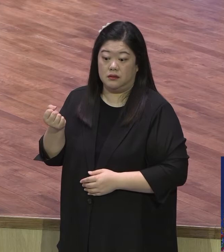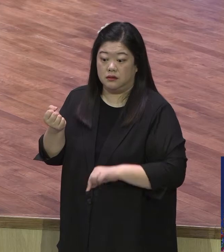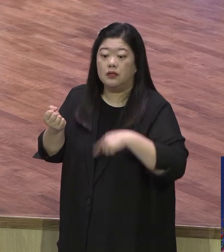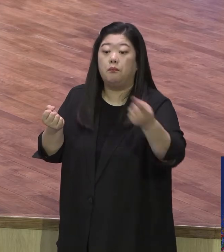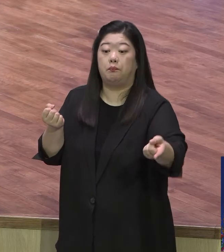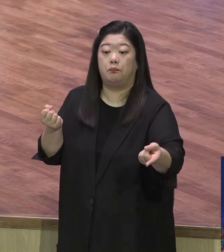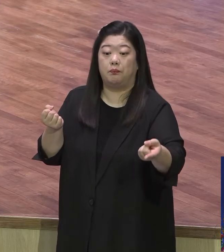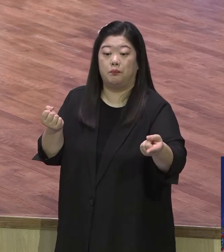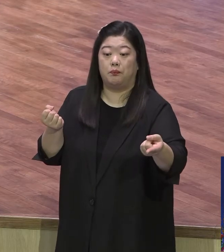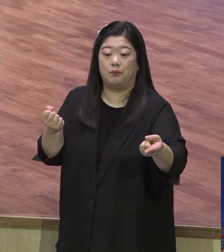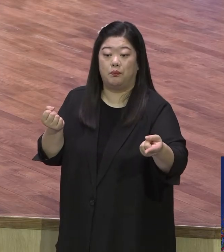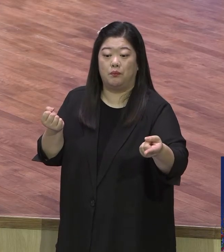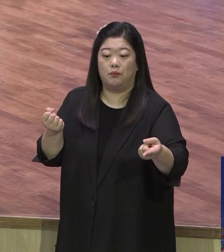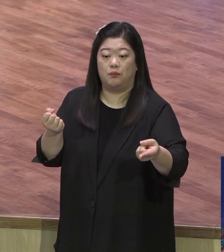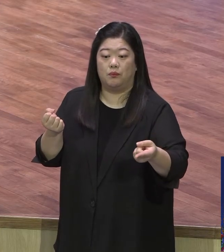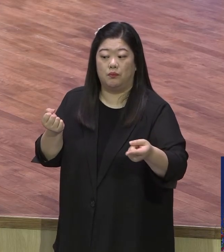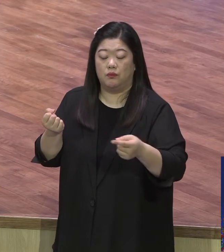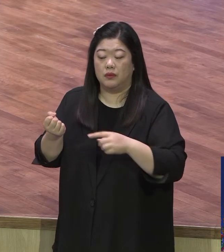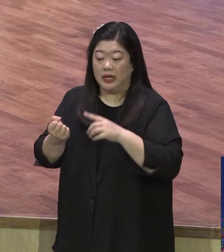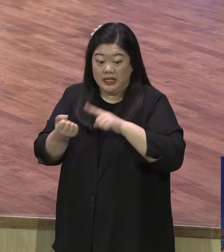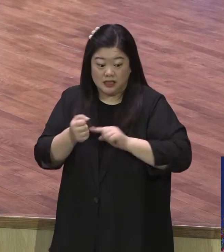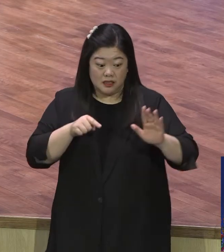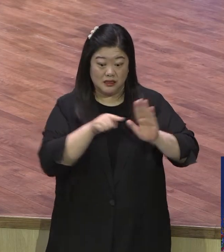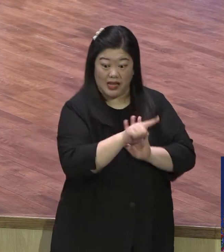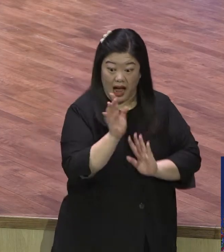뛰겠어요 딴 짓이 나고 딴 생각이 나지